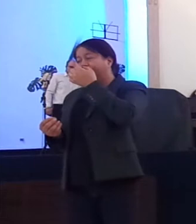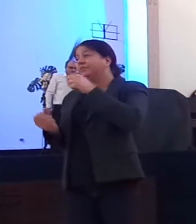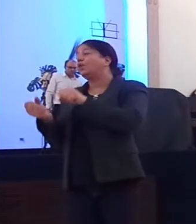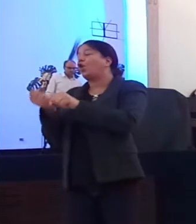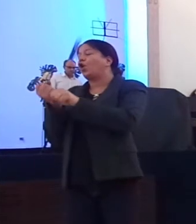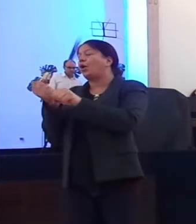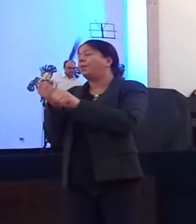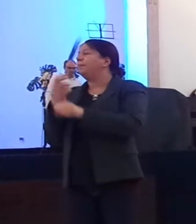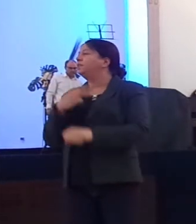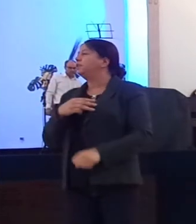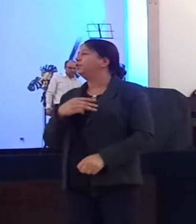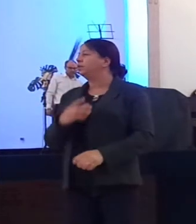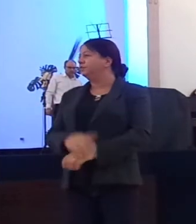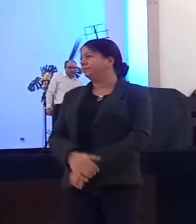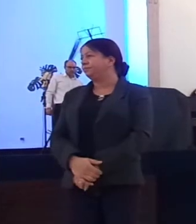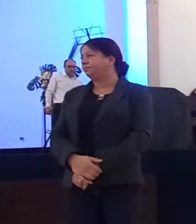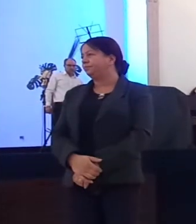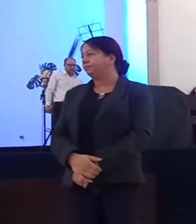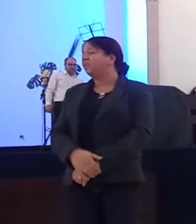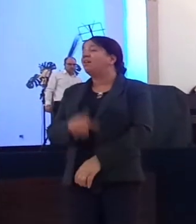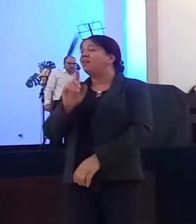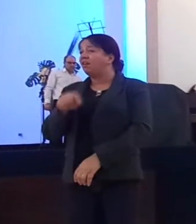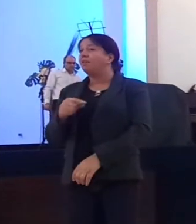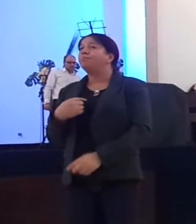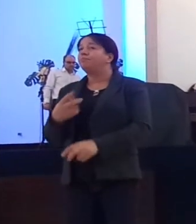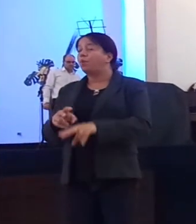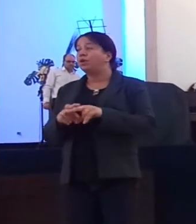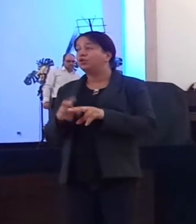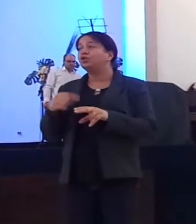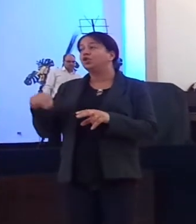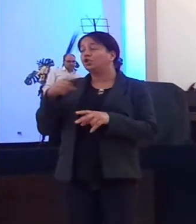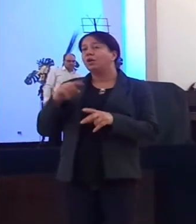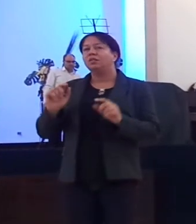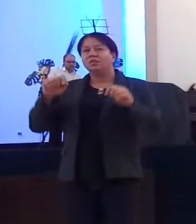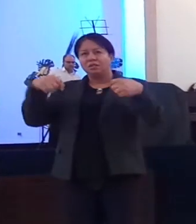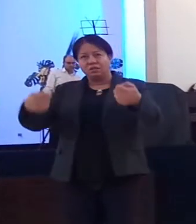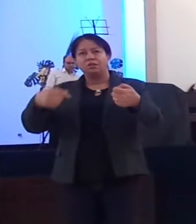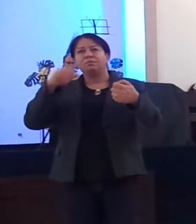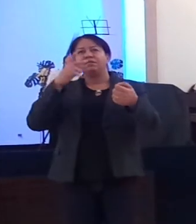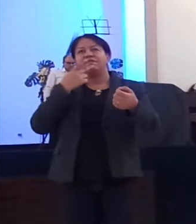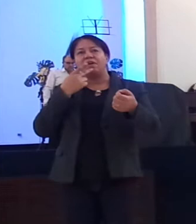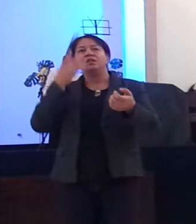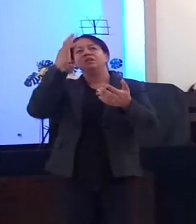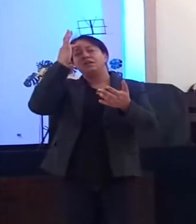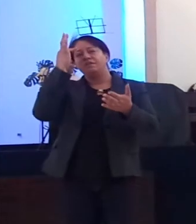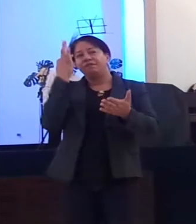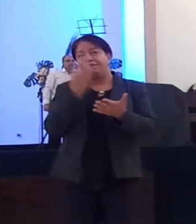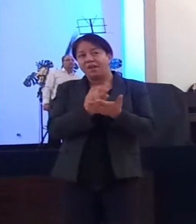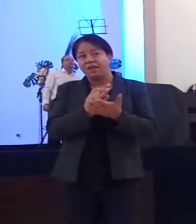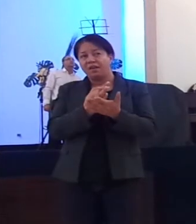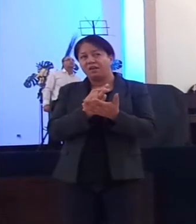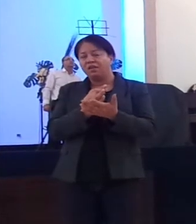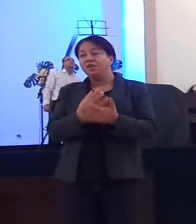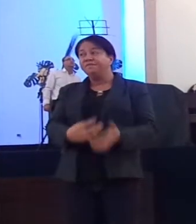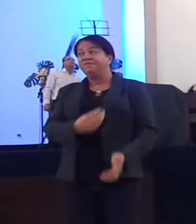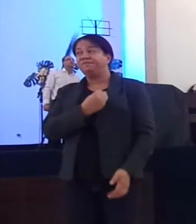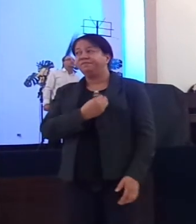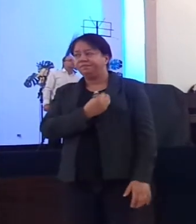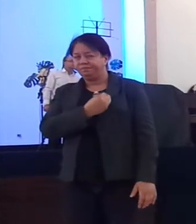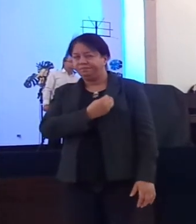Obras de misericórdia. E é por isso que nós estudamos hoje que a fé, para ser uma fé